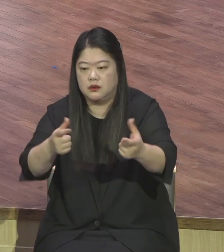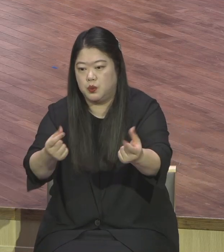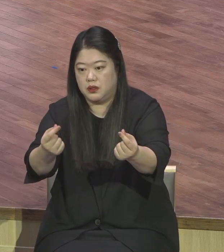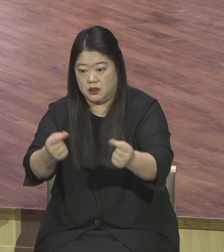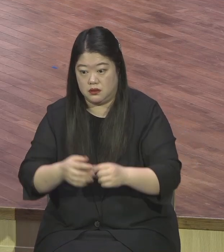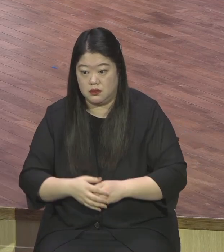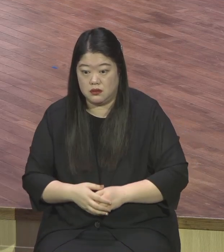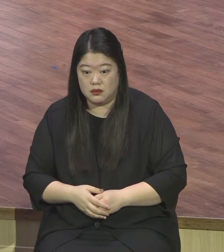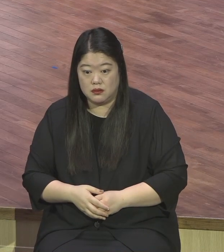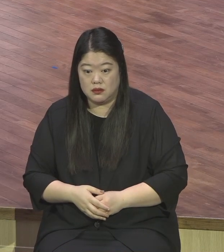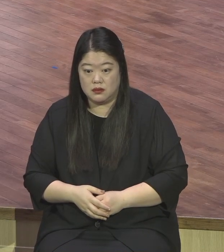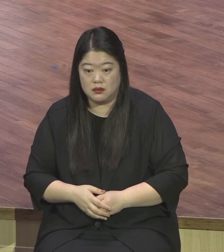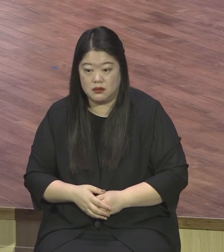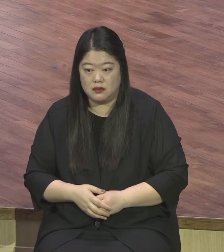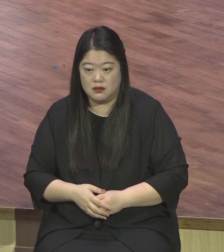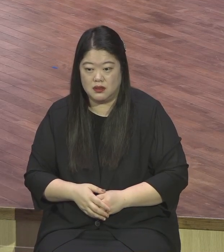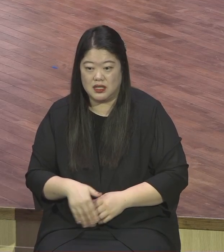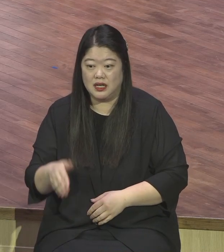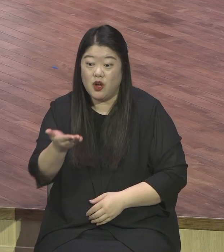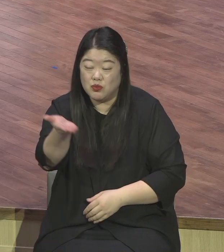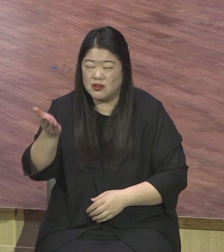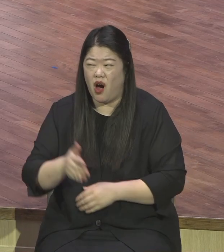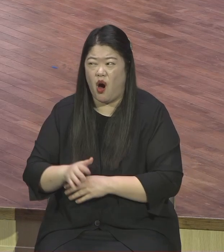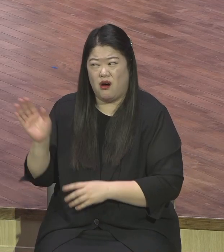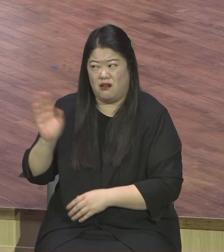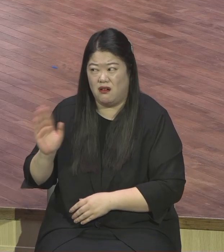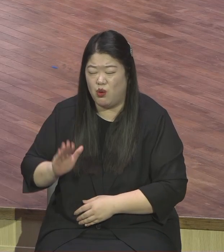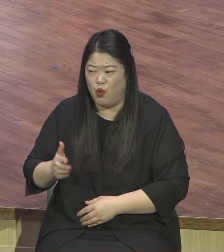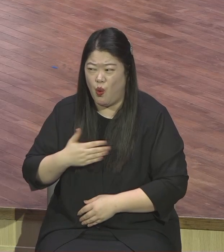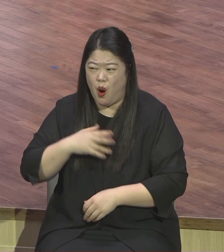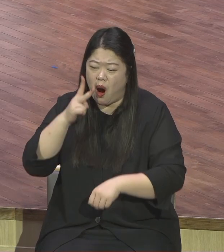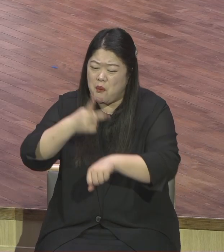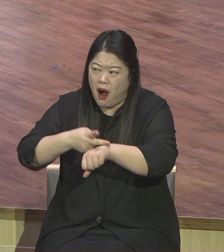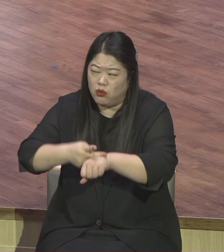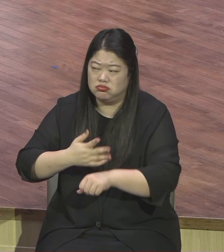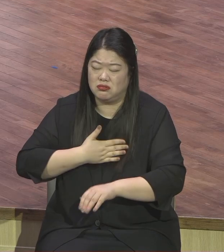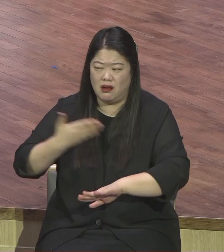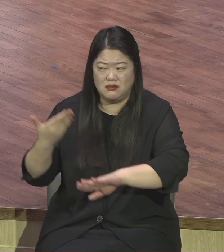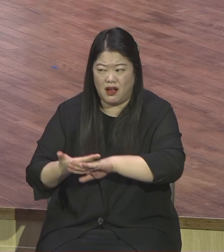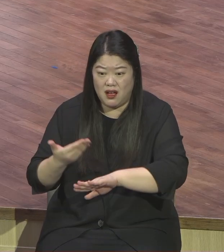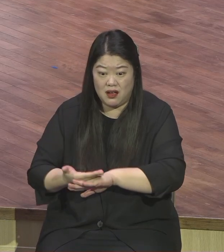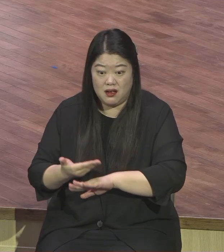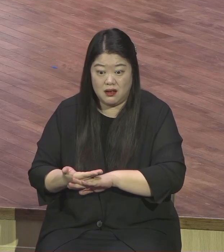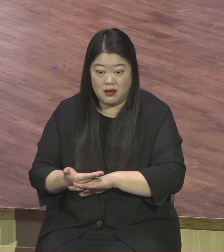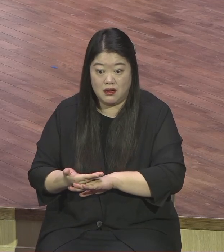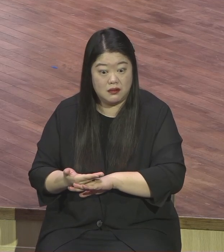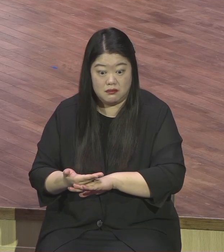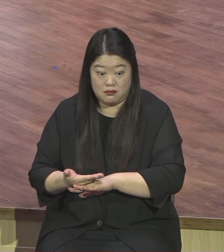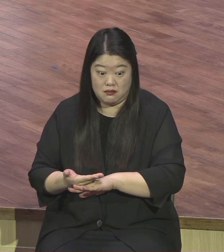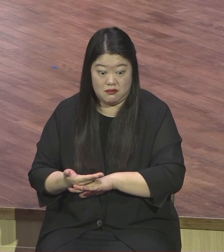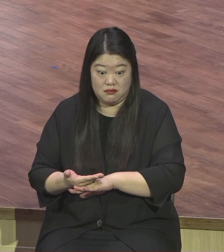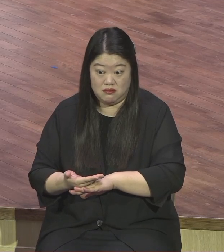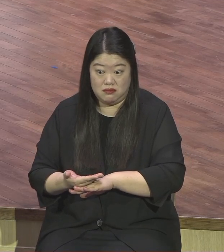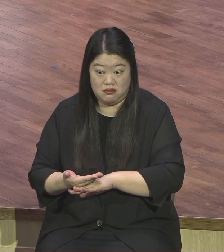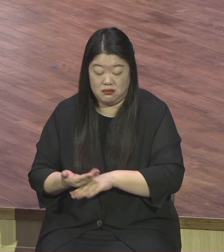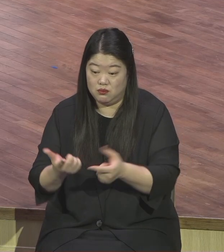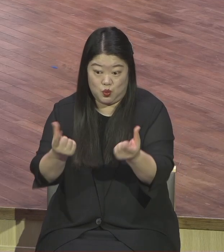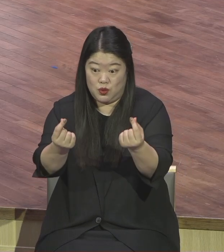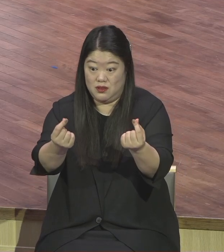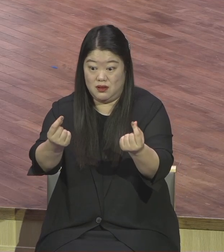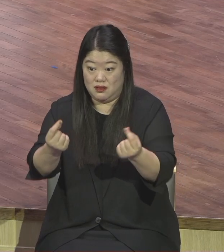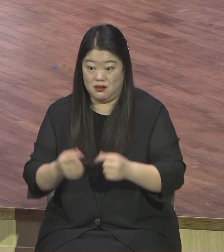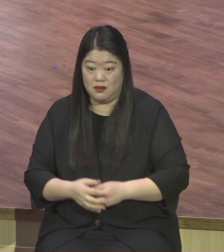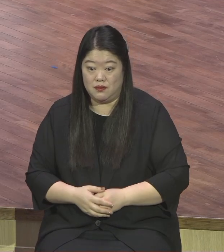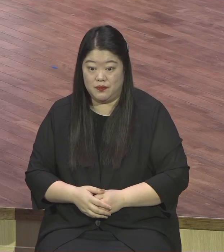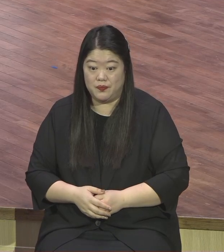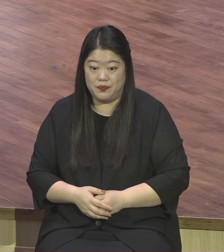여러분 자신을 잘 모르니까 자꾸 사단에게 속는 거예요. 여러분 아무나 듣는 메시지가